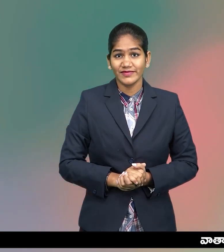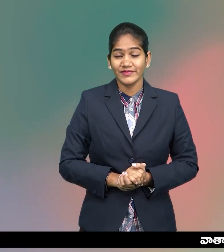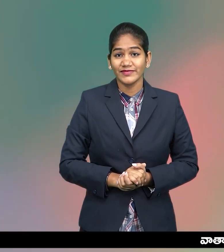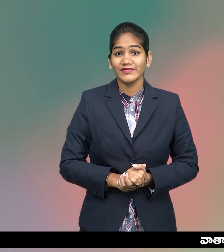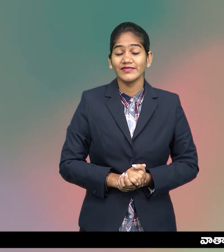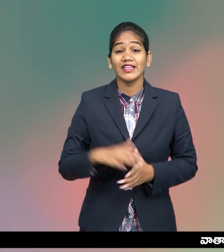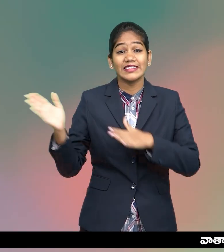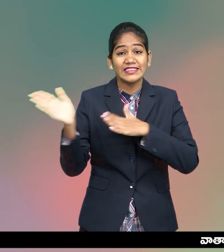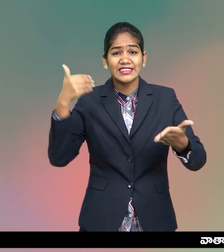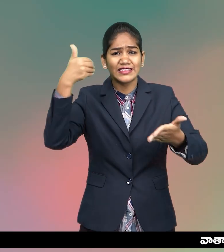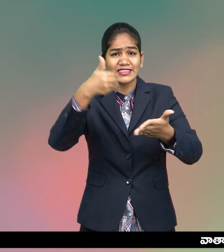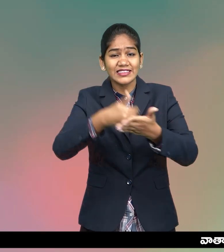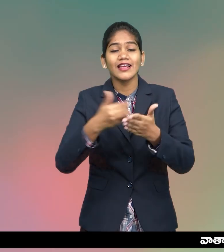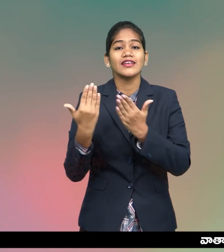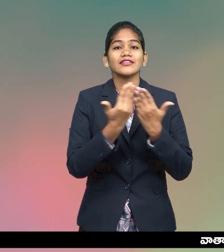వాతావరణ అధ్యయనం.